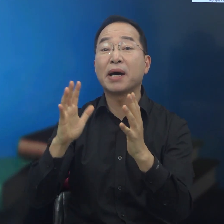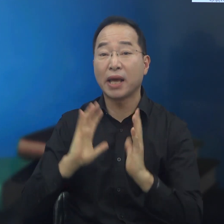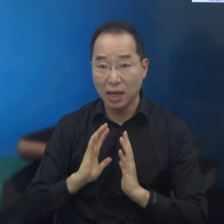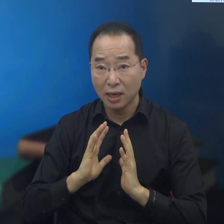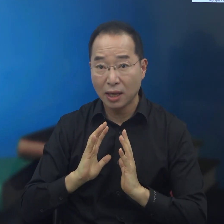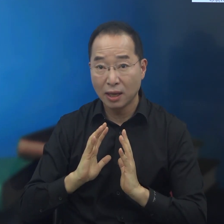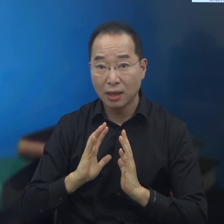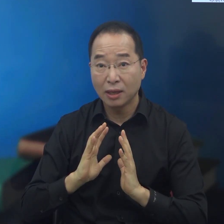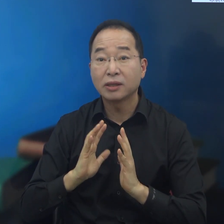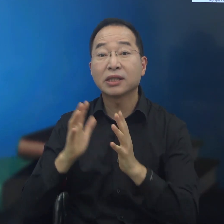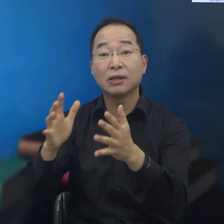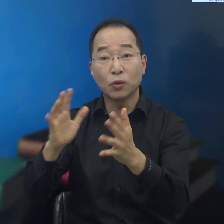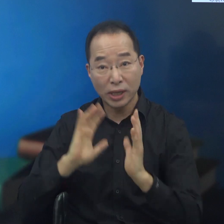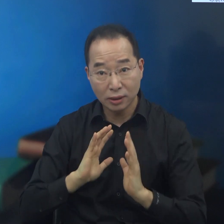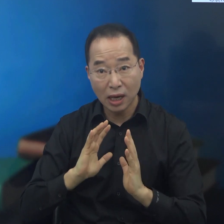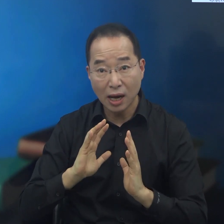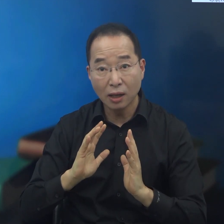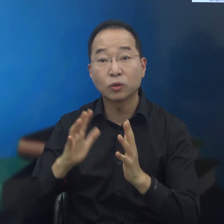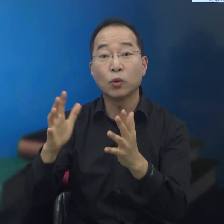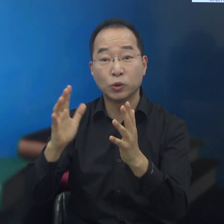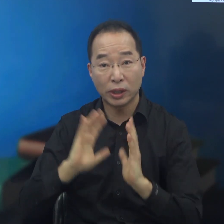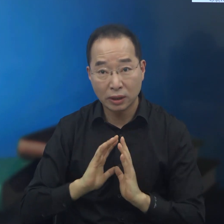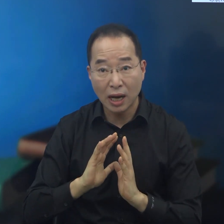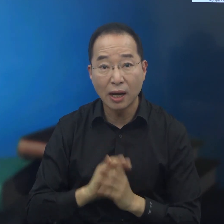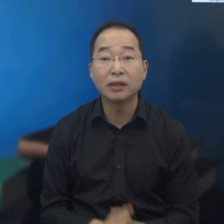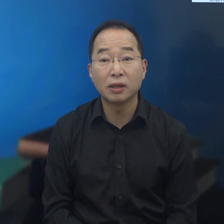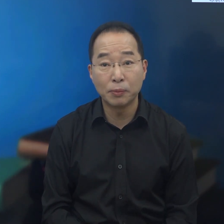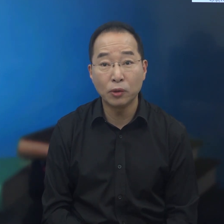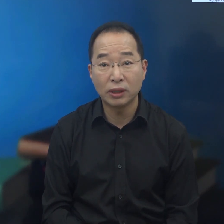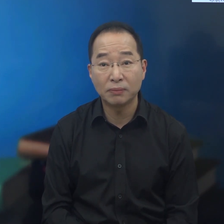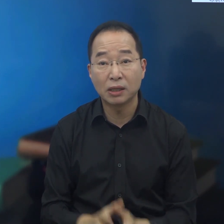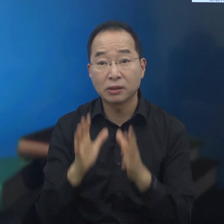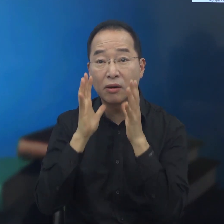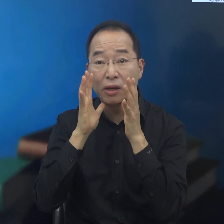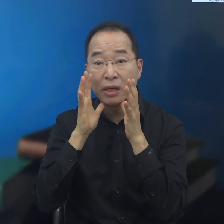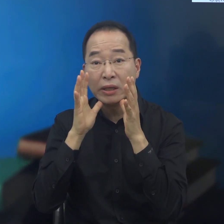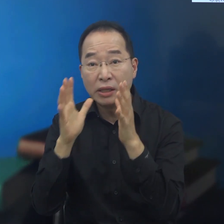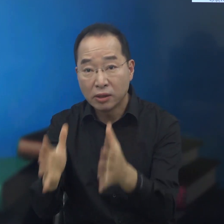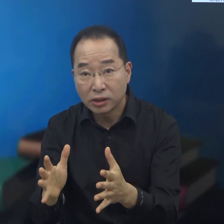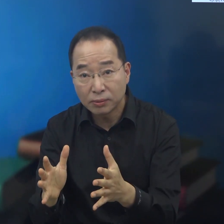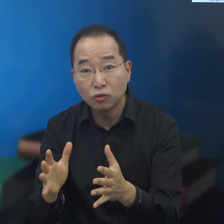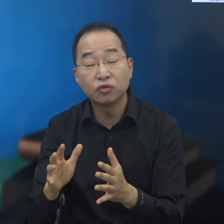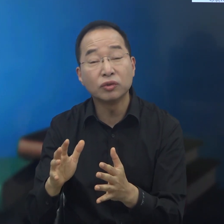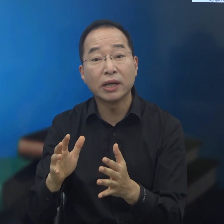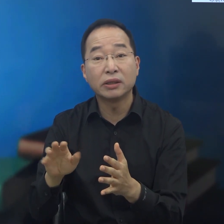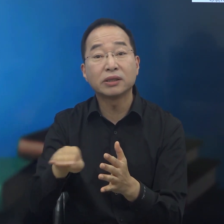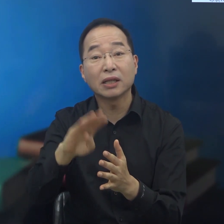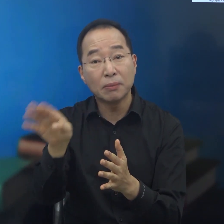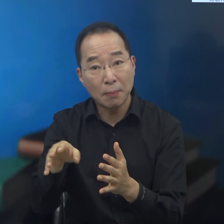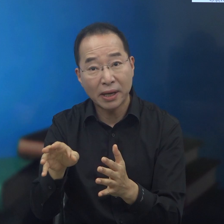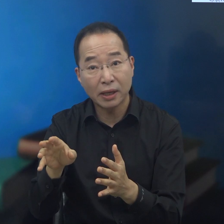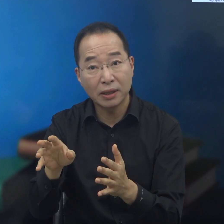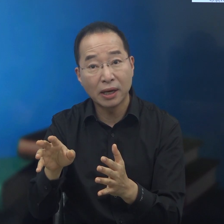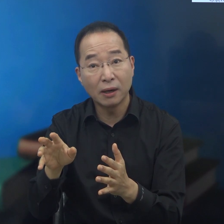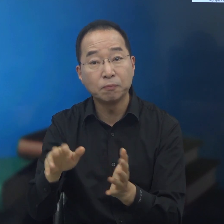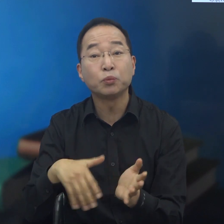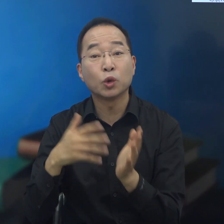말에 찬동했다, 동조했다 이런 표현이 됩니다. 그래서 이걸 쓰면 누군가한테 상대방 말에 내가